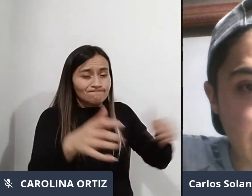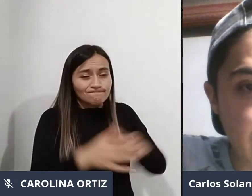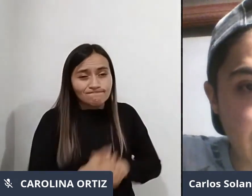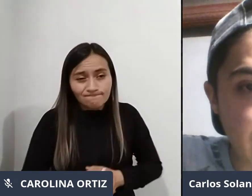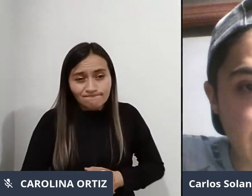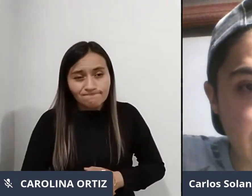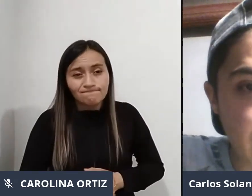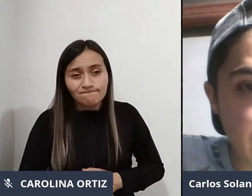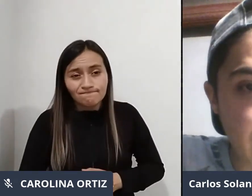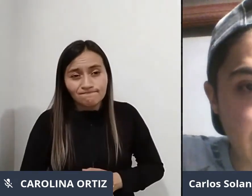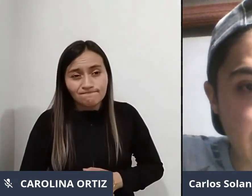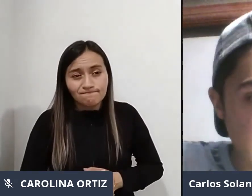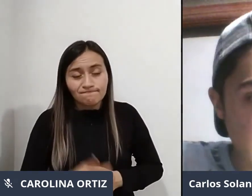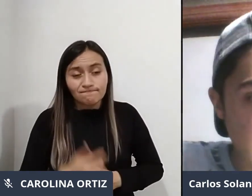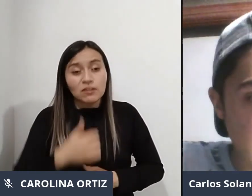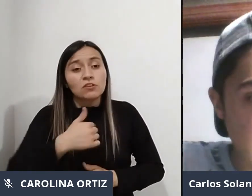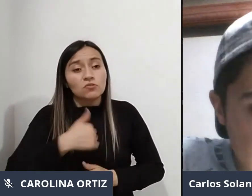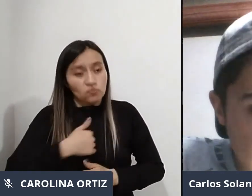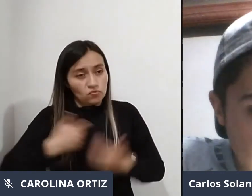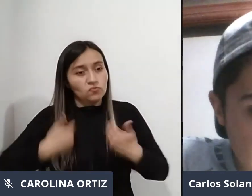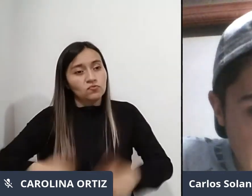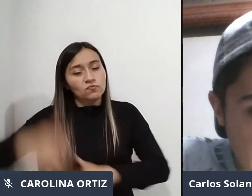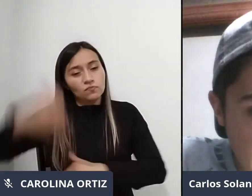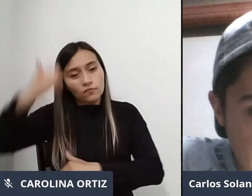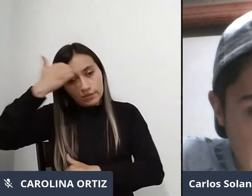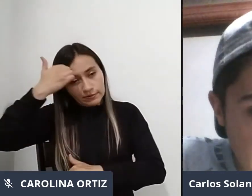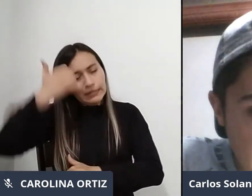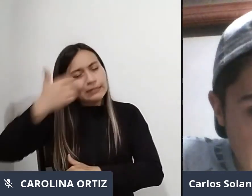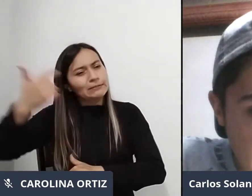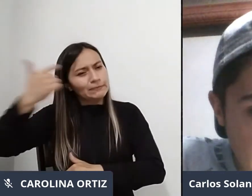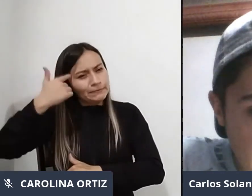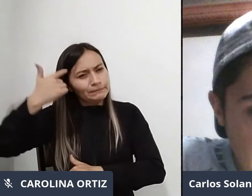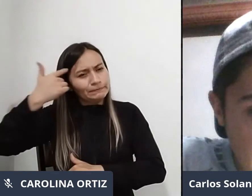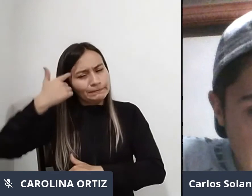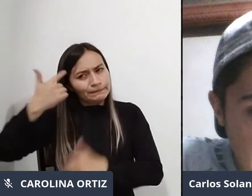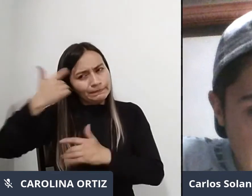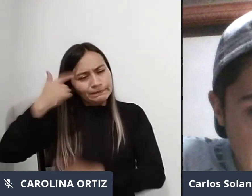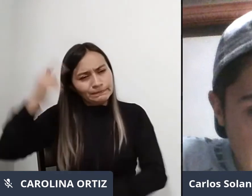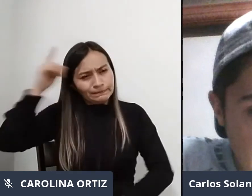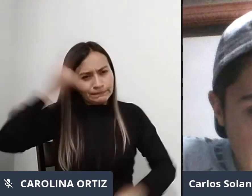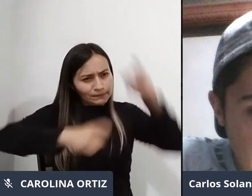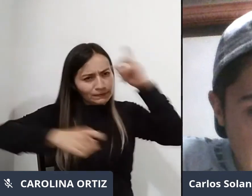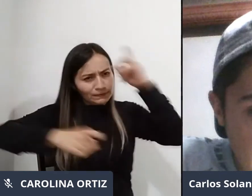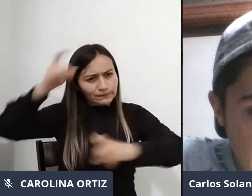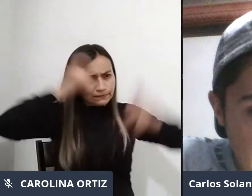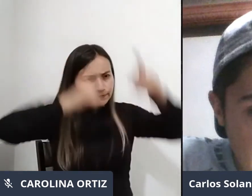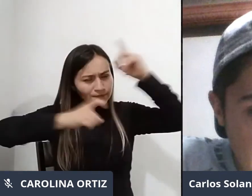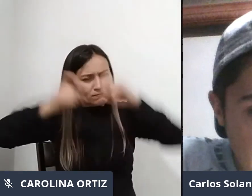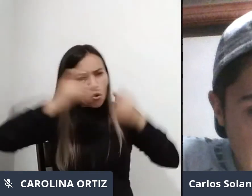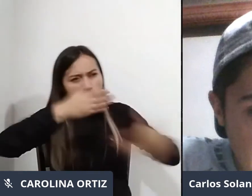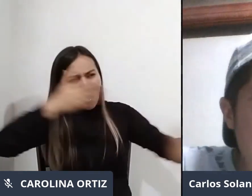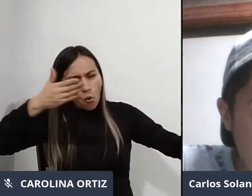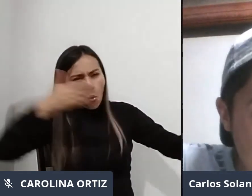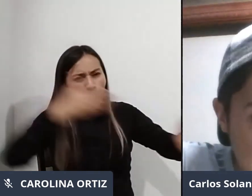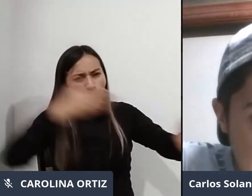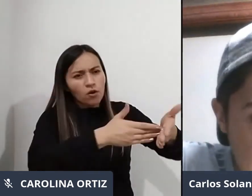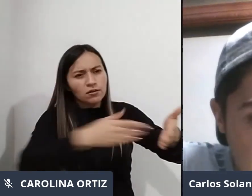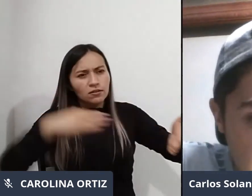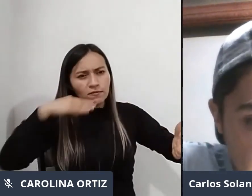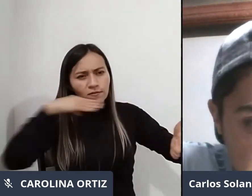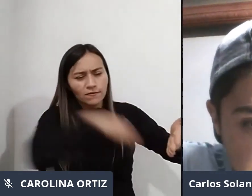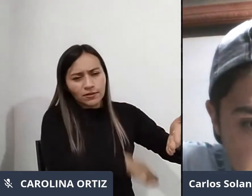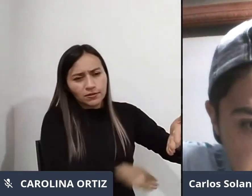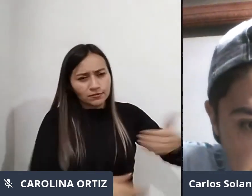pensar en de todo. Contra el desengaño, Lisa. Soy profesor en favor de